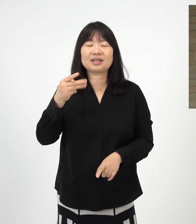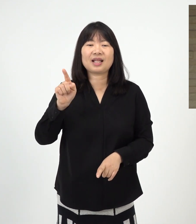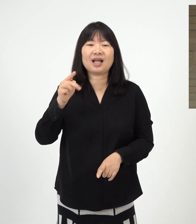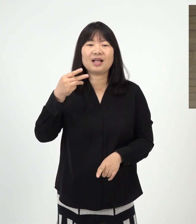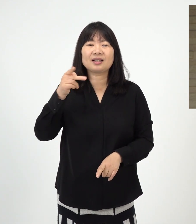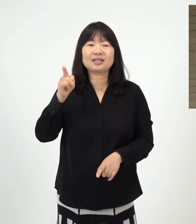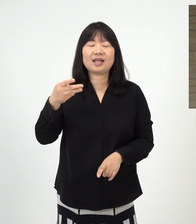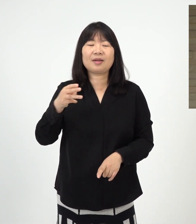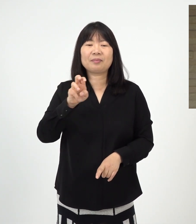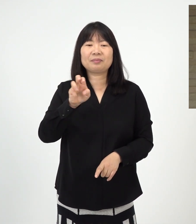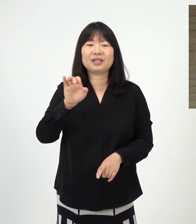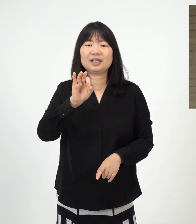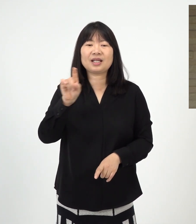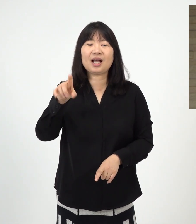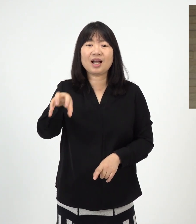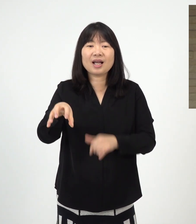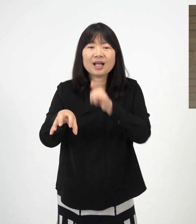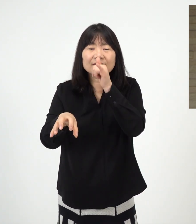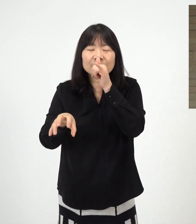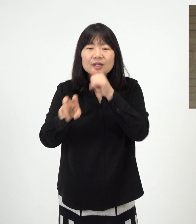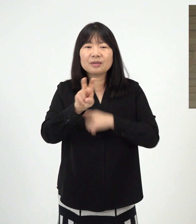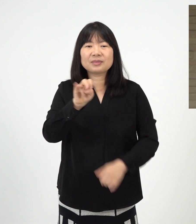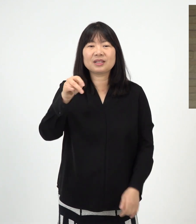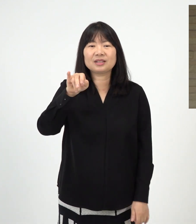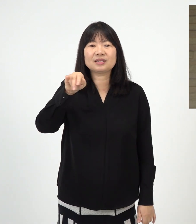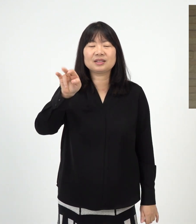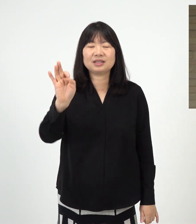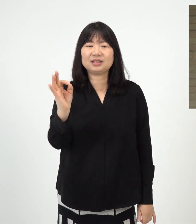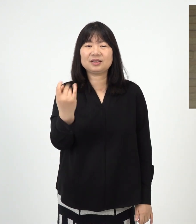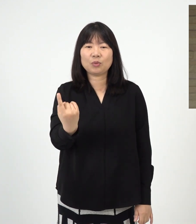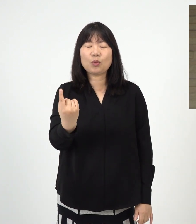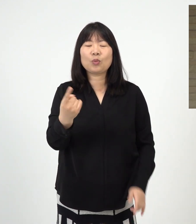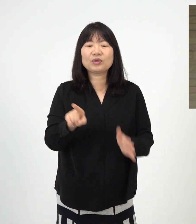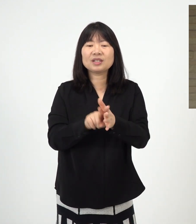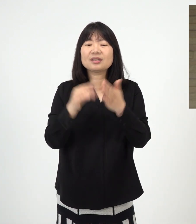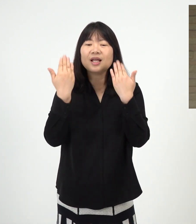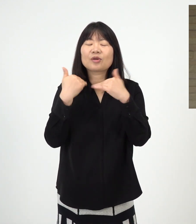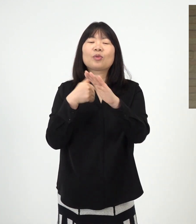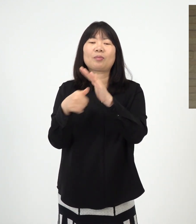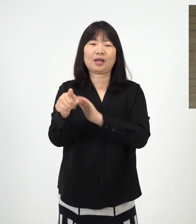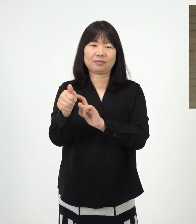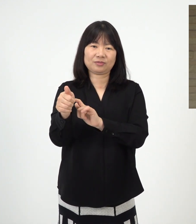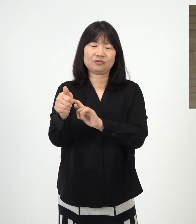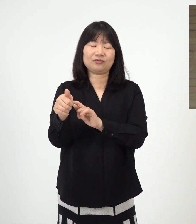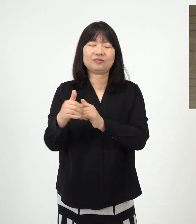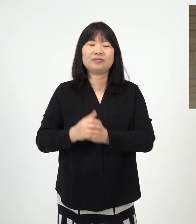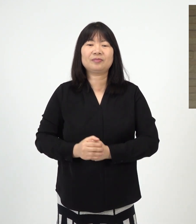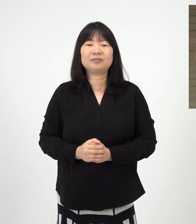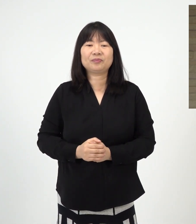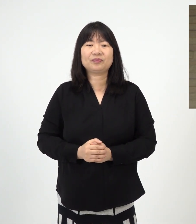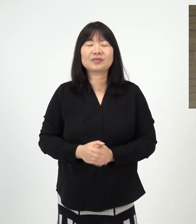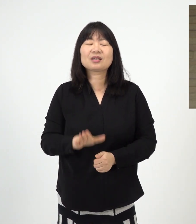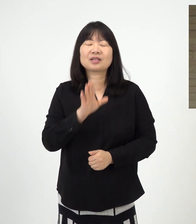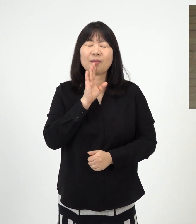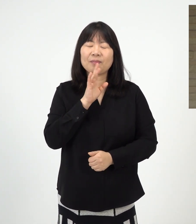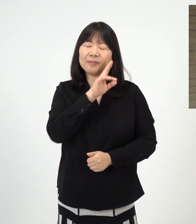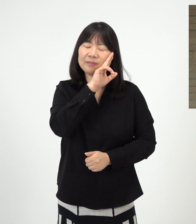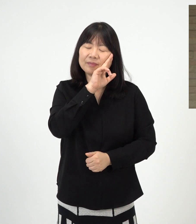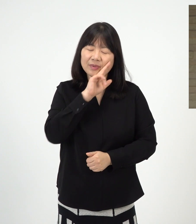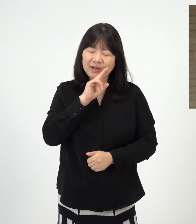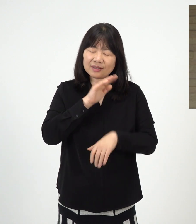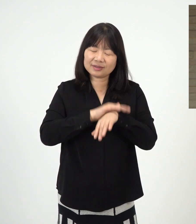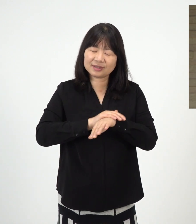필라델피아에 소재한 미시오 신학교 방문 사건이었어요. 그 안락하고